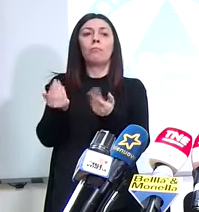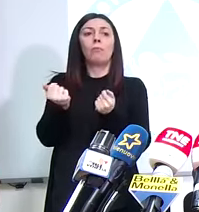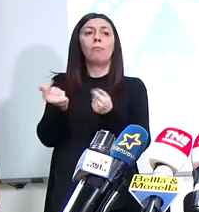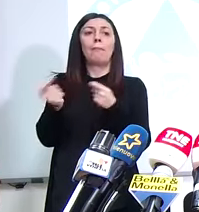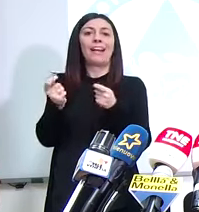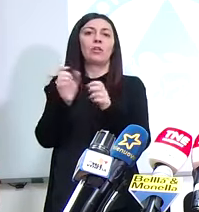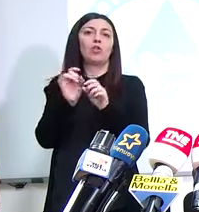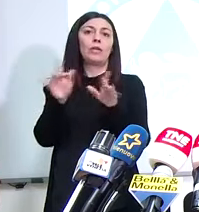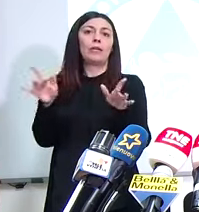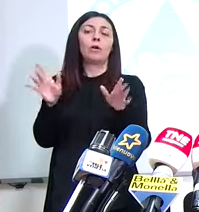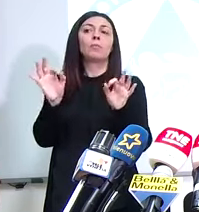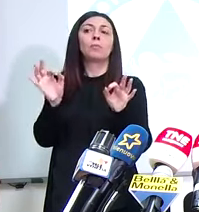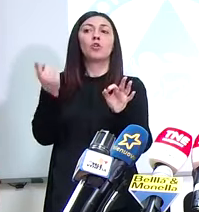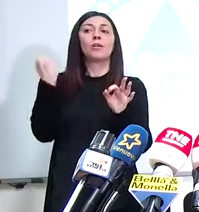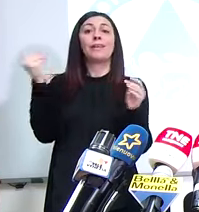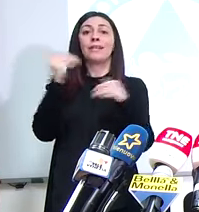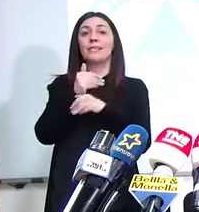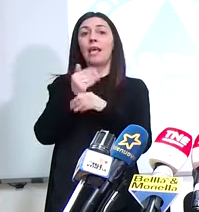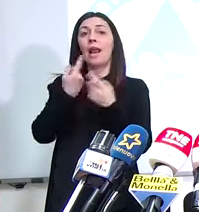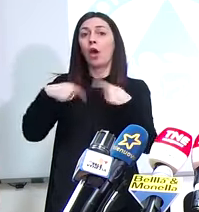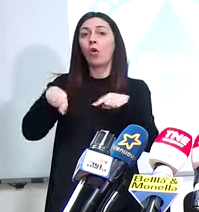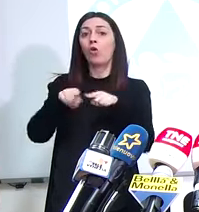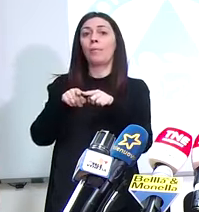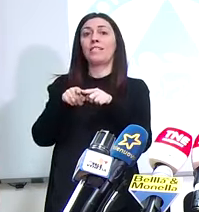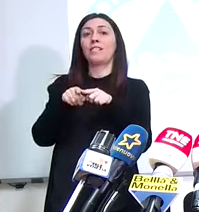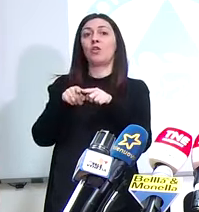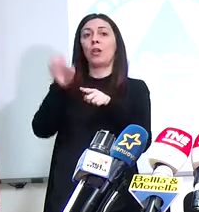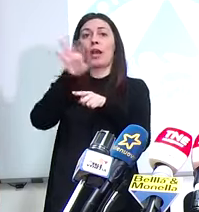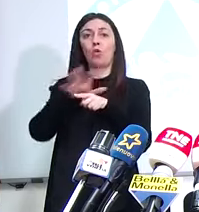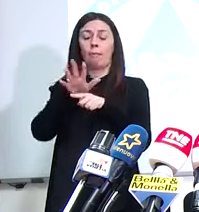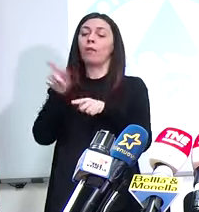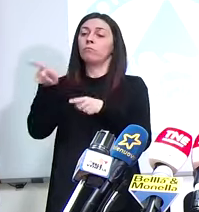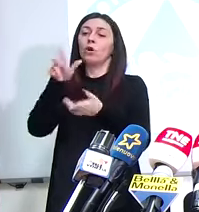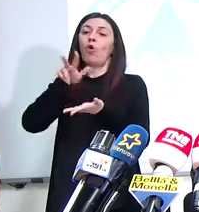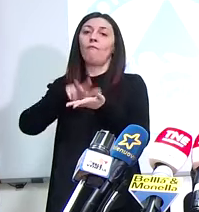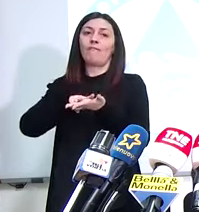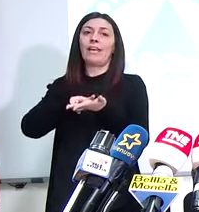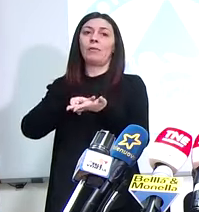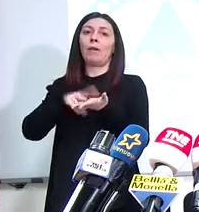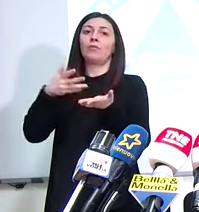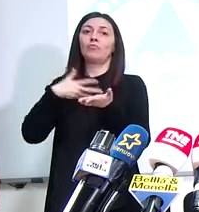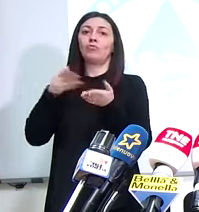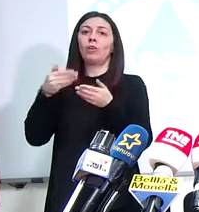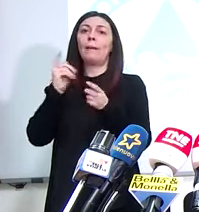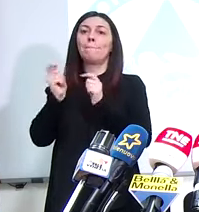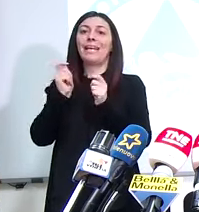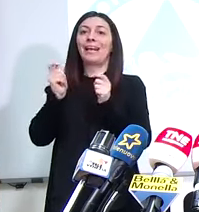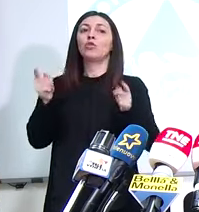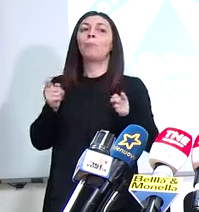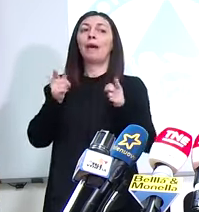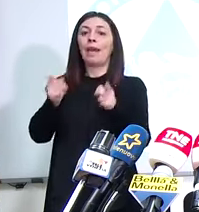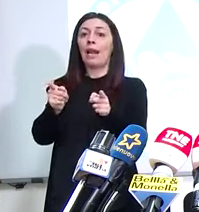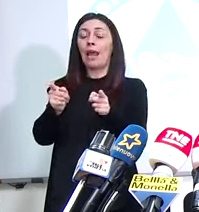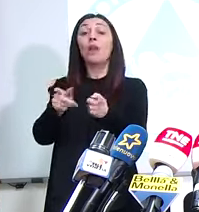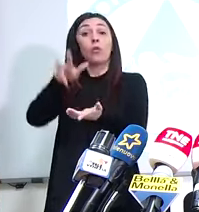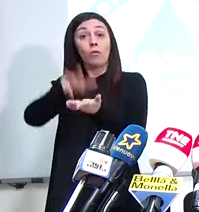ieri sera che indirettamente conferma che c'è un mercato parallelo e indirettamente conferma che non è proibito a comprare